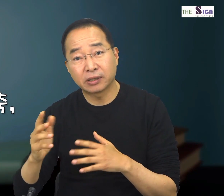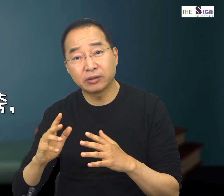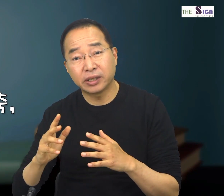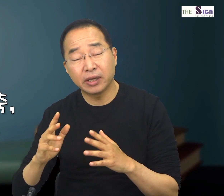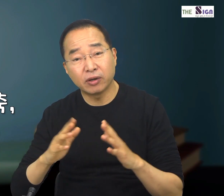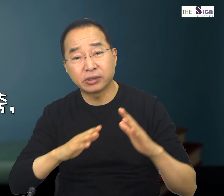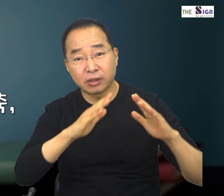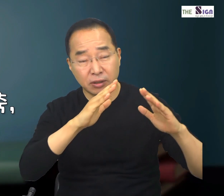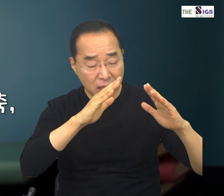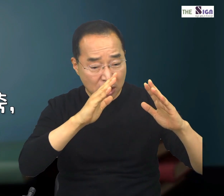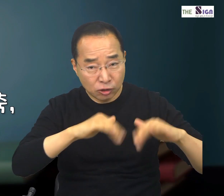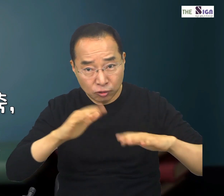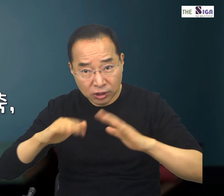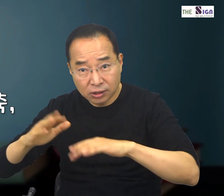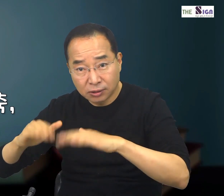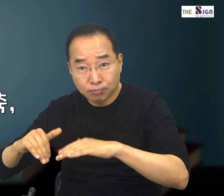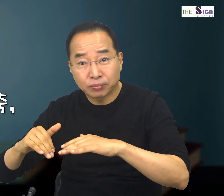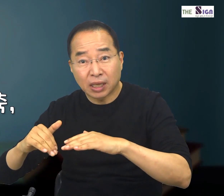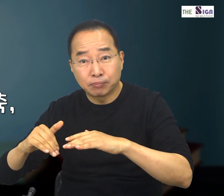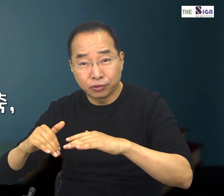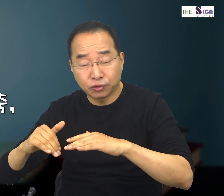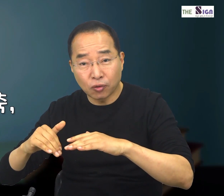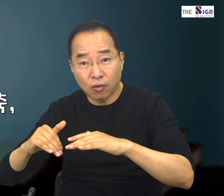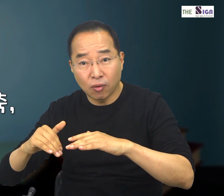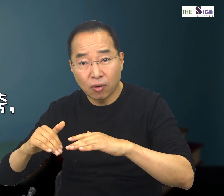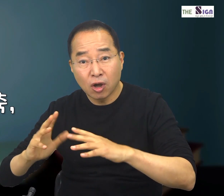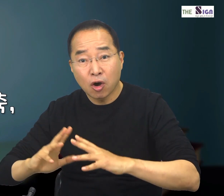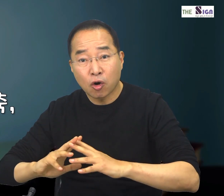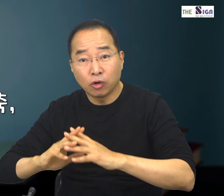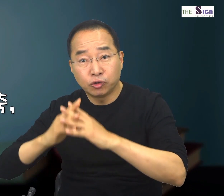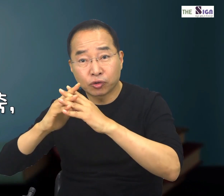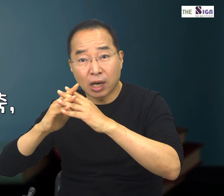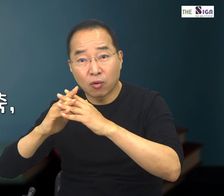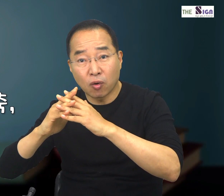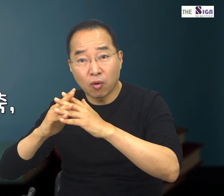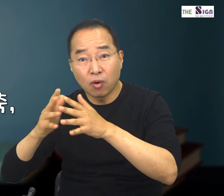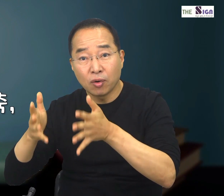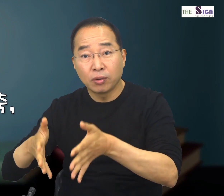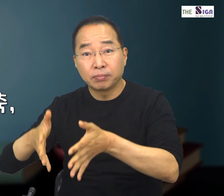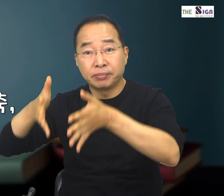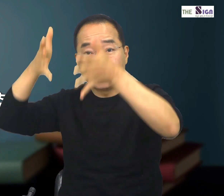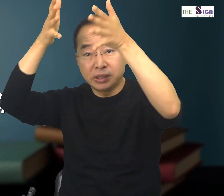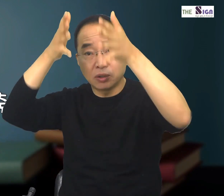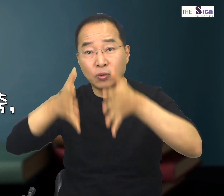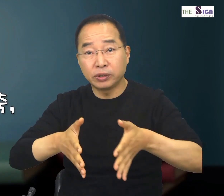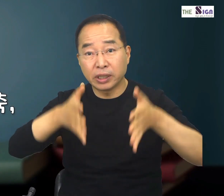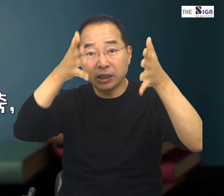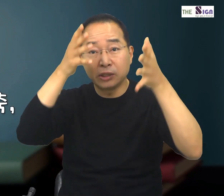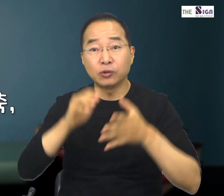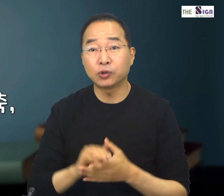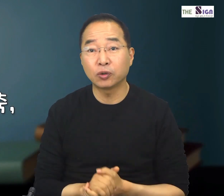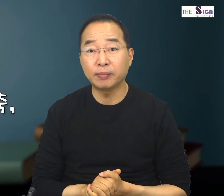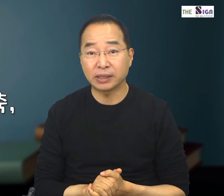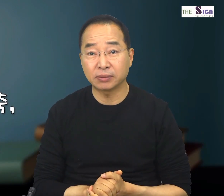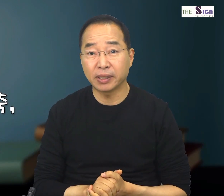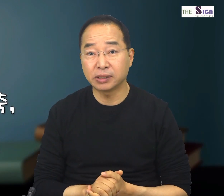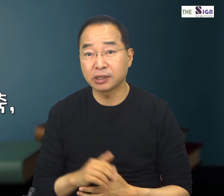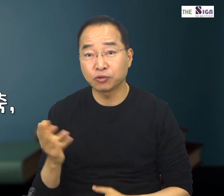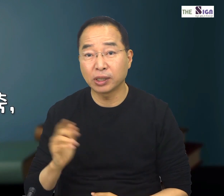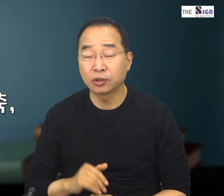그런데 여기서는 다 부수고 건축하고 빌딩 올리는 게 이론적으로는 맞지만 실제 수화는 그렇게